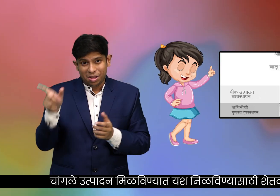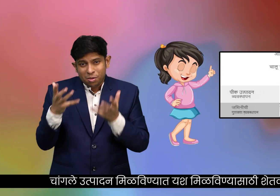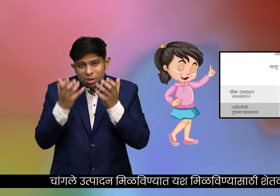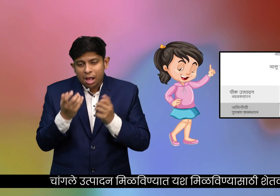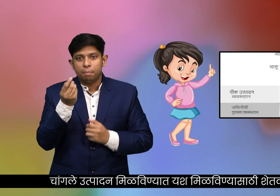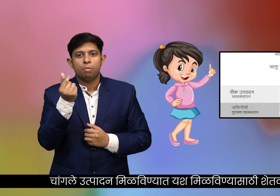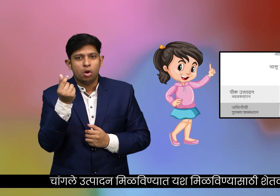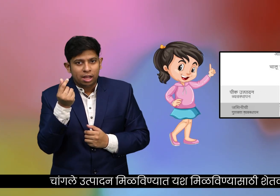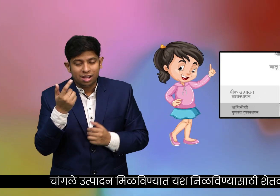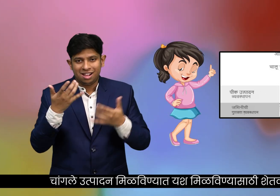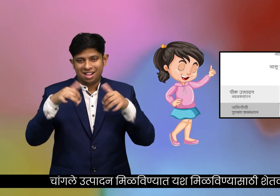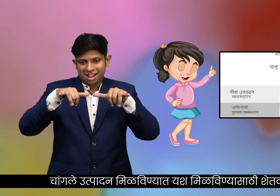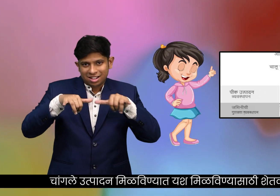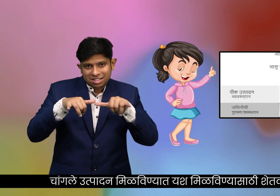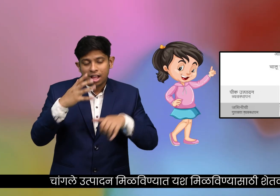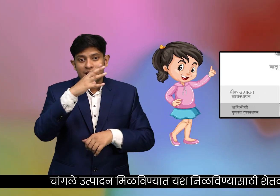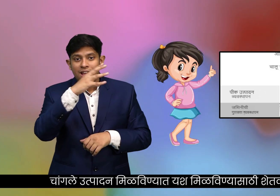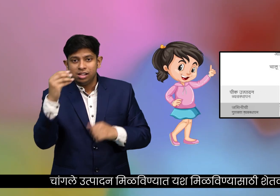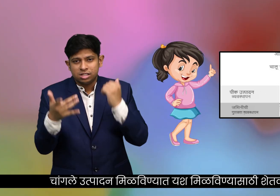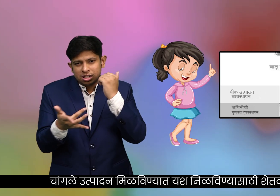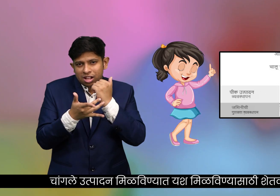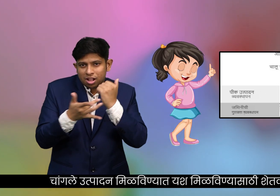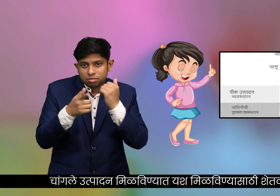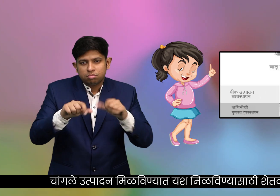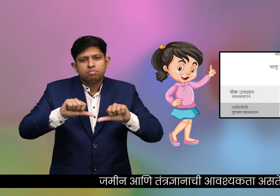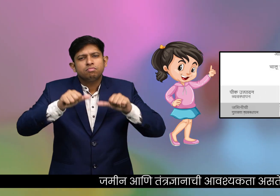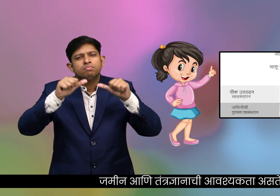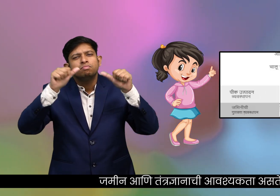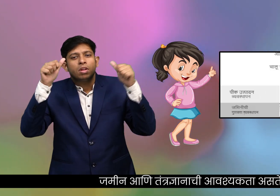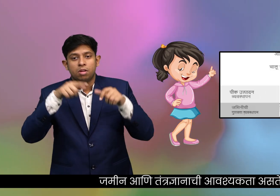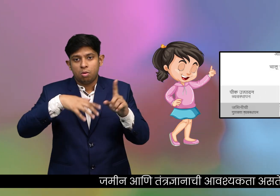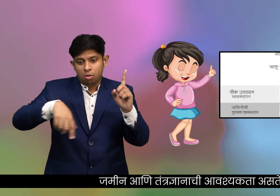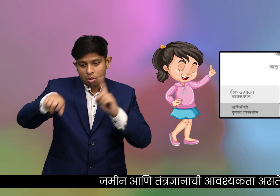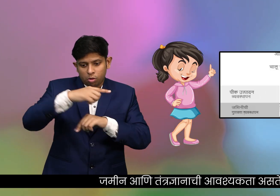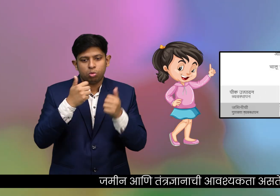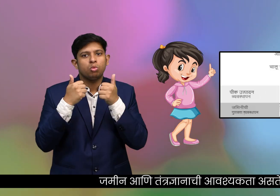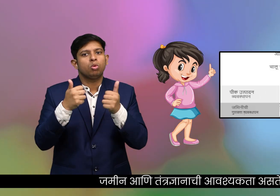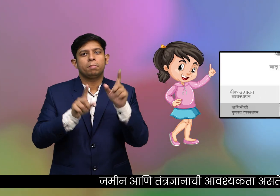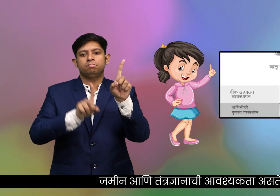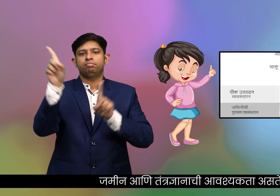उत्पादन मिळवण्यात यश मिळवण्यासाठी शेतकऱ्याला पैसा, जमीन, तंत्रज्ञानाची आवश्यकता